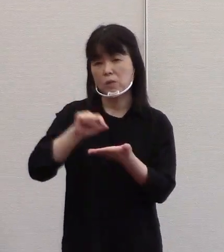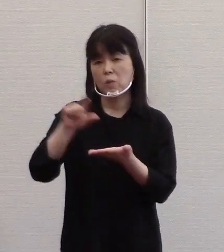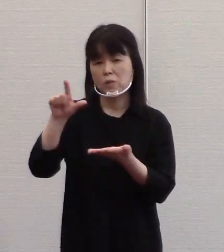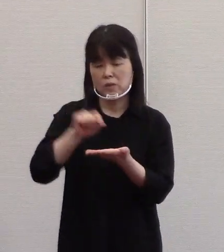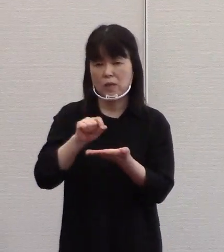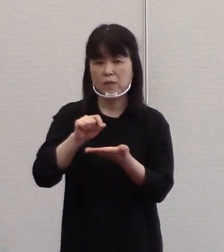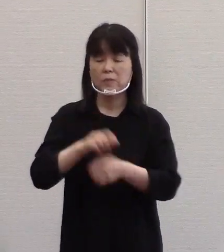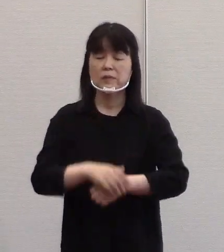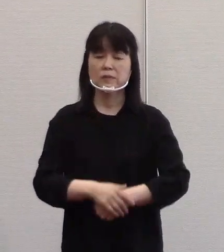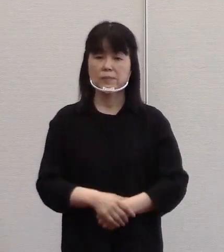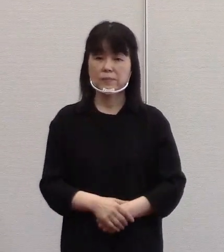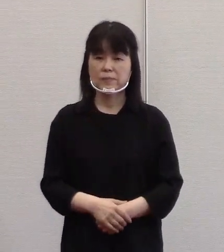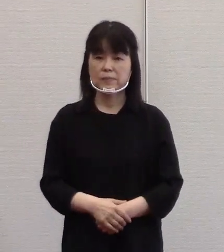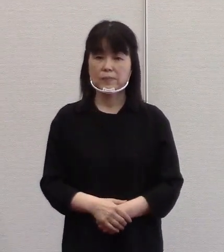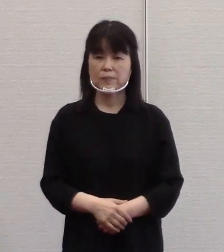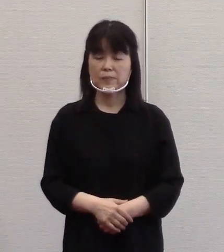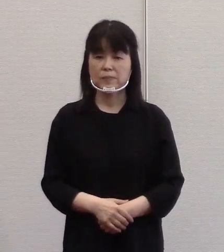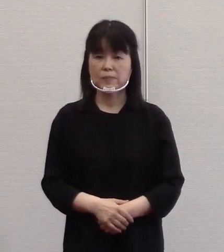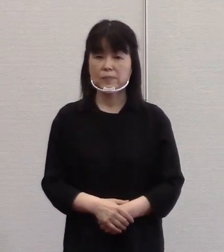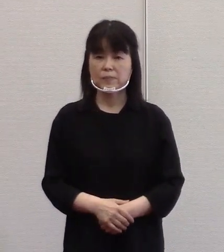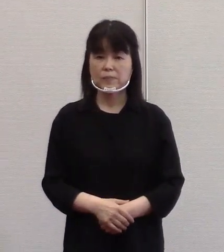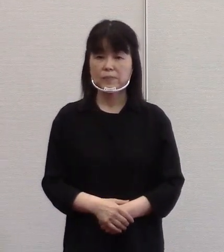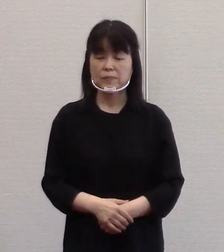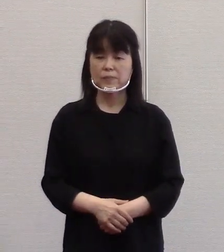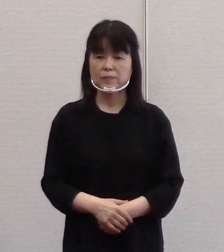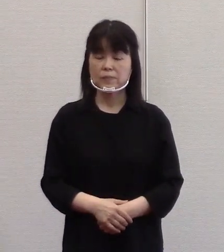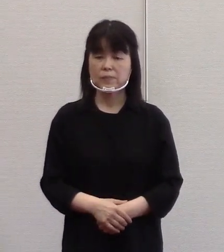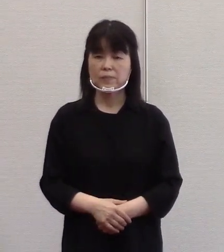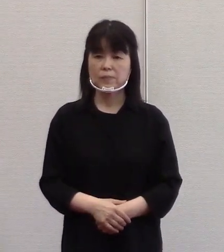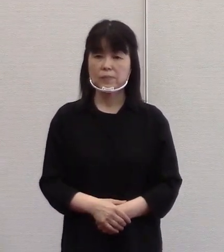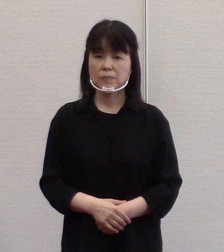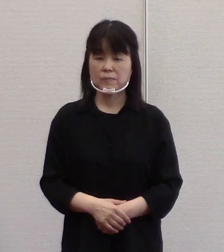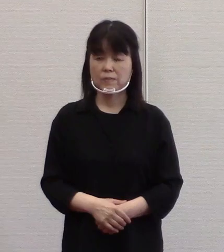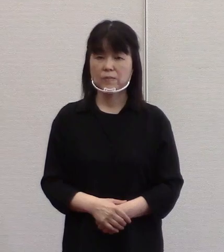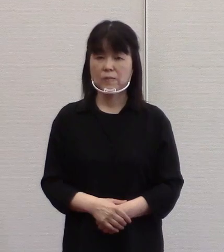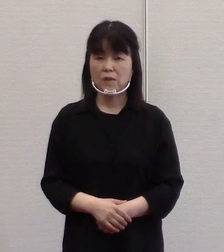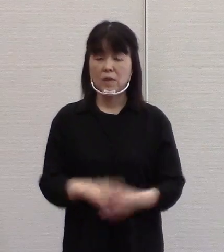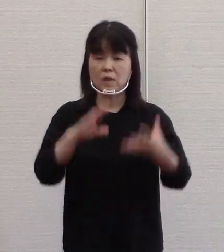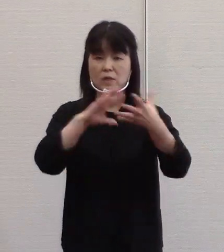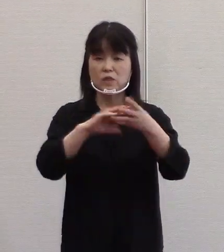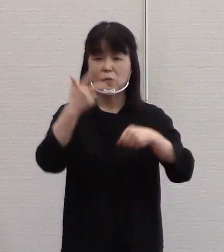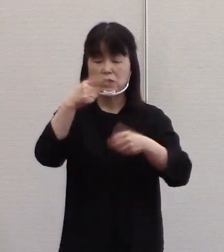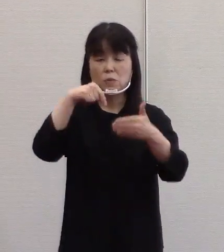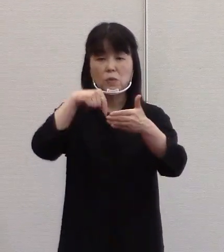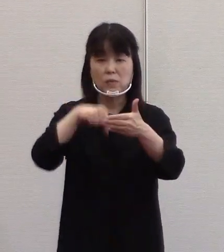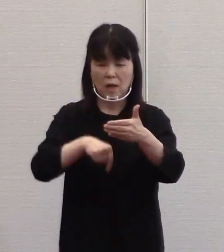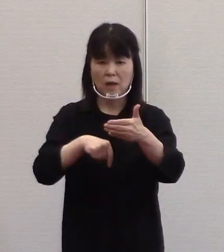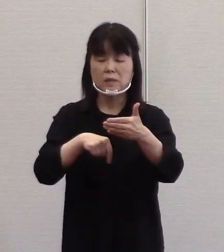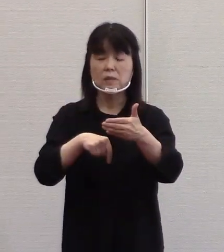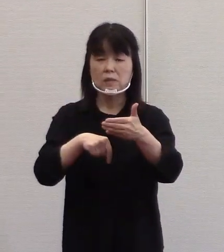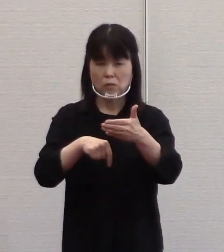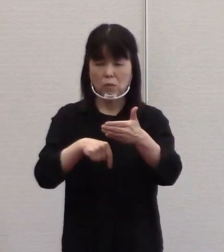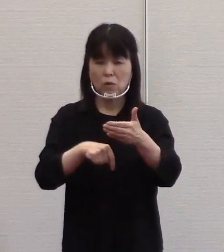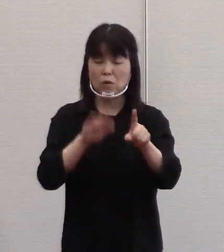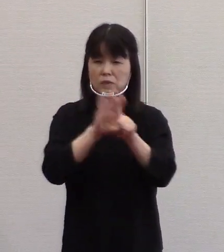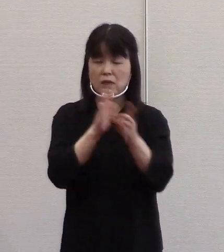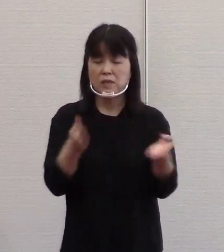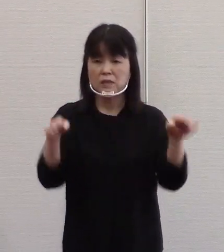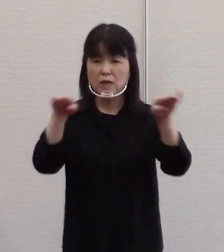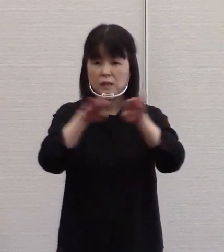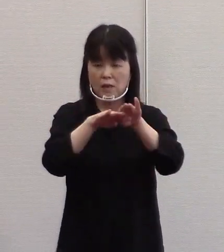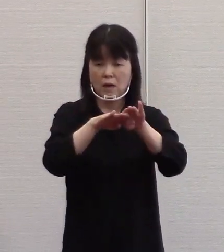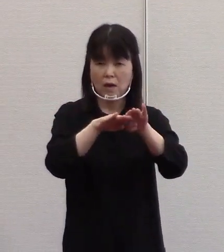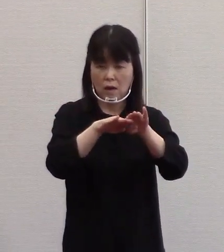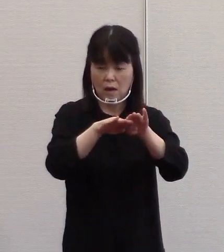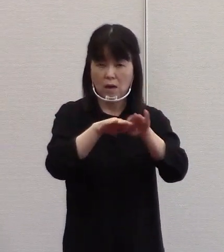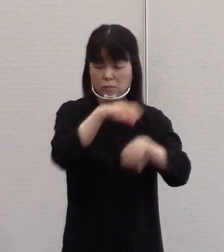ているという状況でございます。なおその市内に10カ所ある他の給施設については、子育